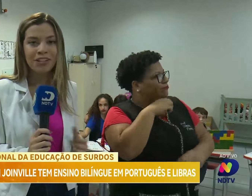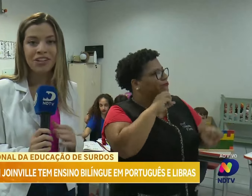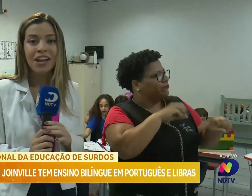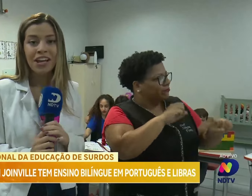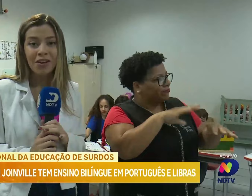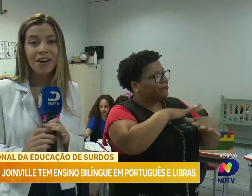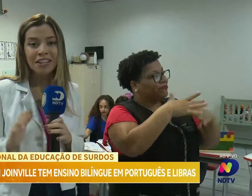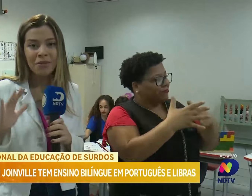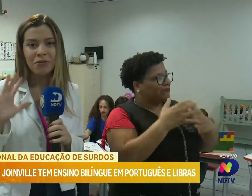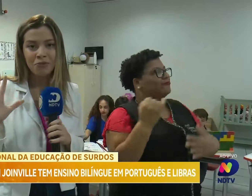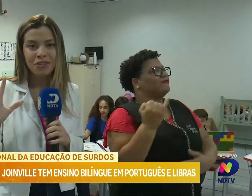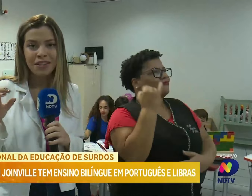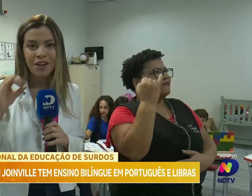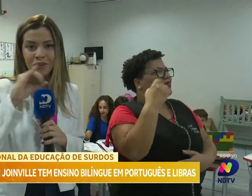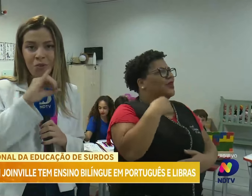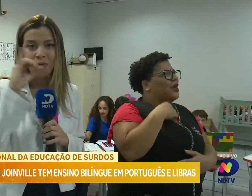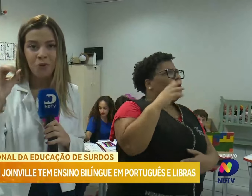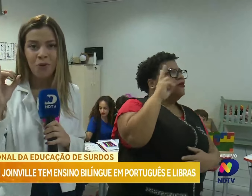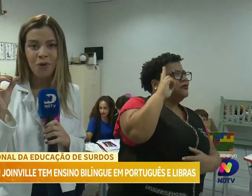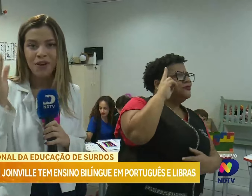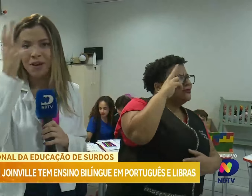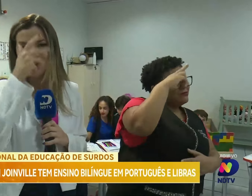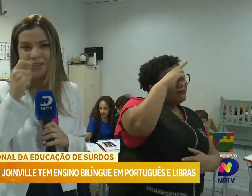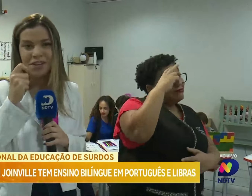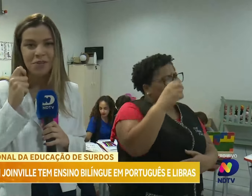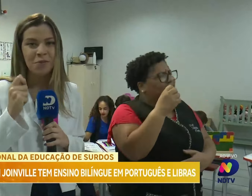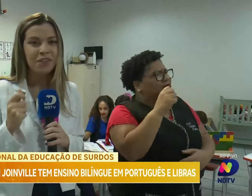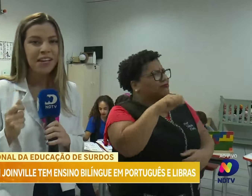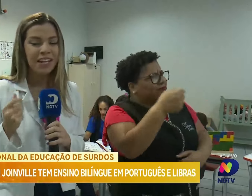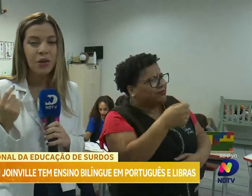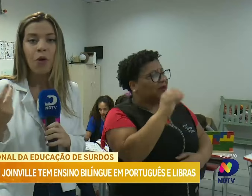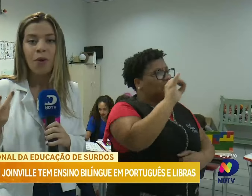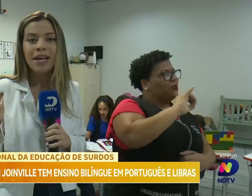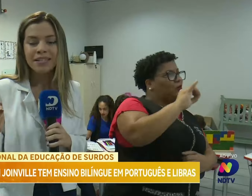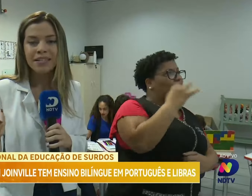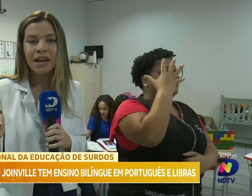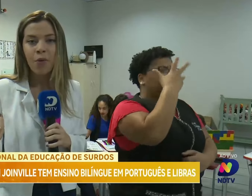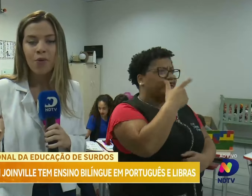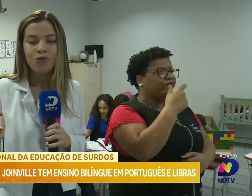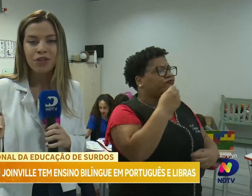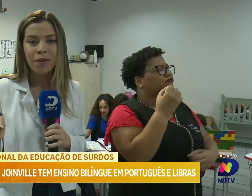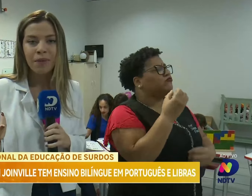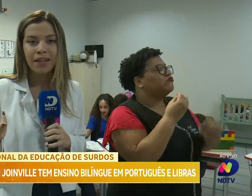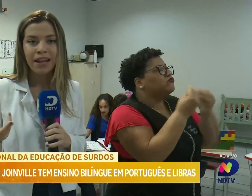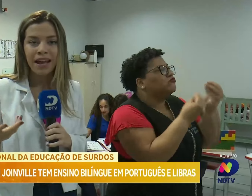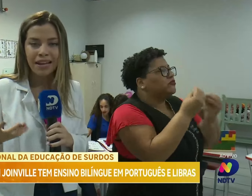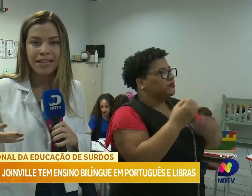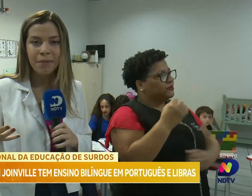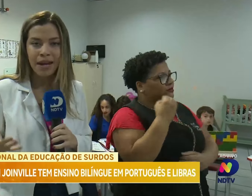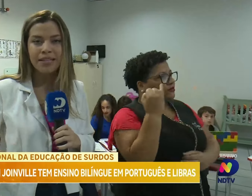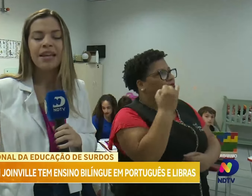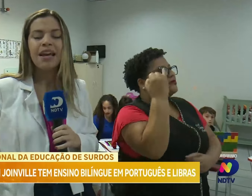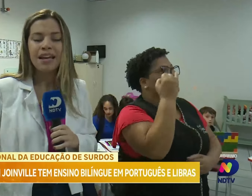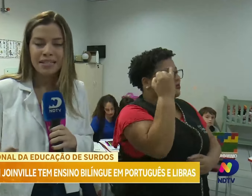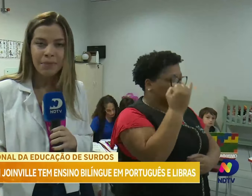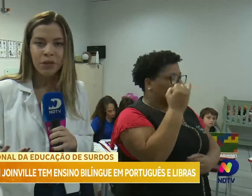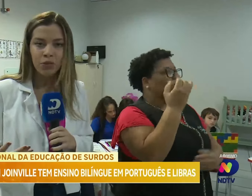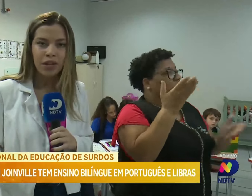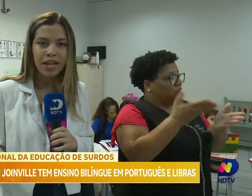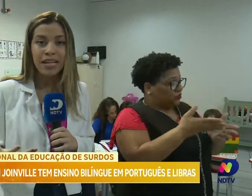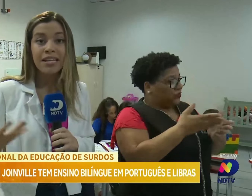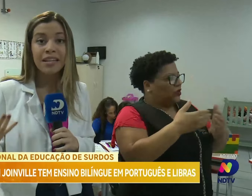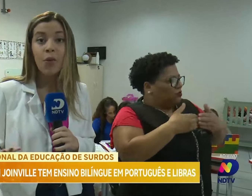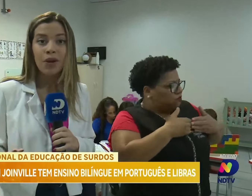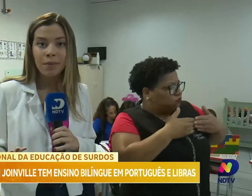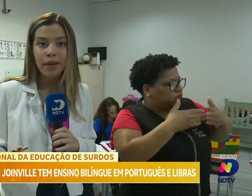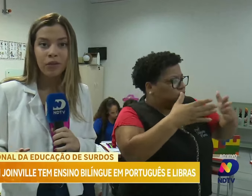é muito importante. Eu ainda lembro de alguns sinais, como o Oi, é bonito. Então, como é essencial hoje, né, para dar ainda mais essa